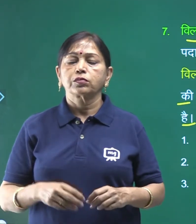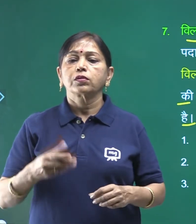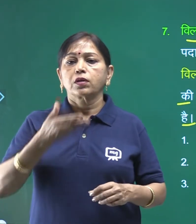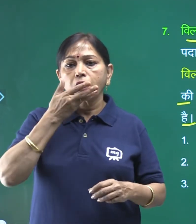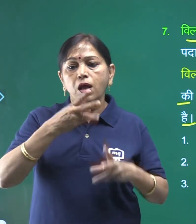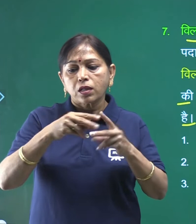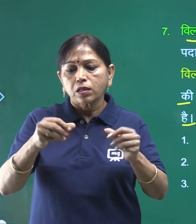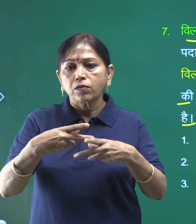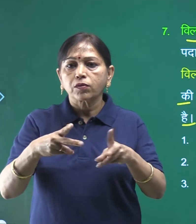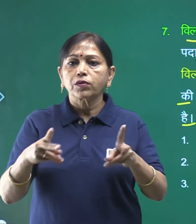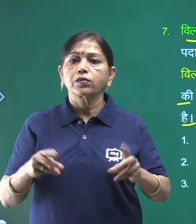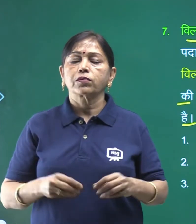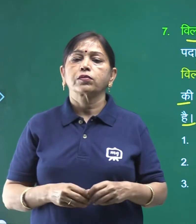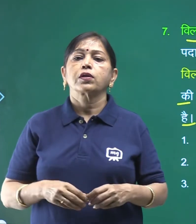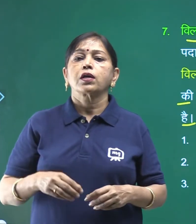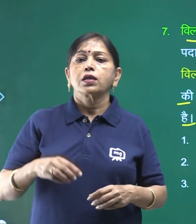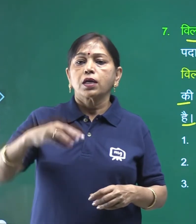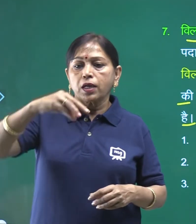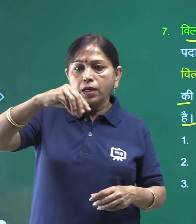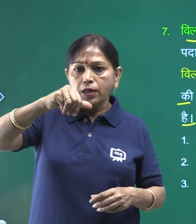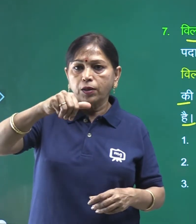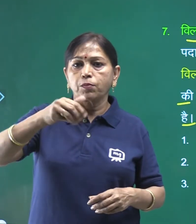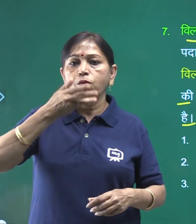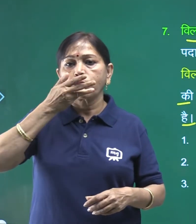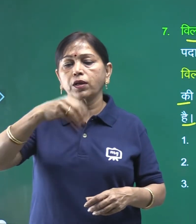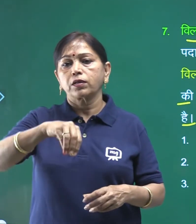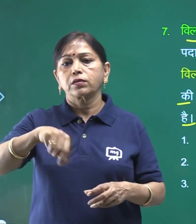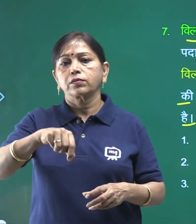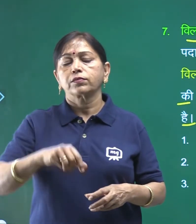द्रव, नींबू पानी,